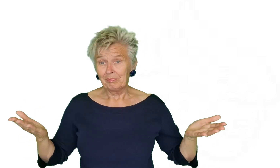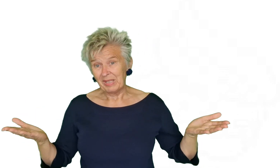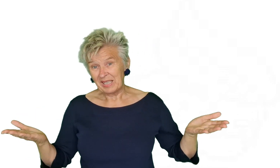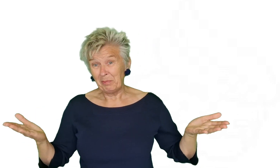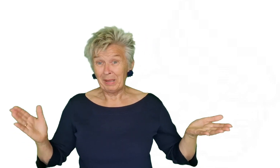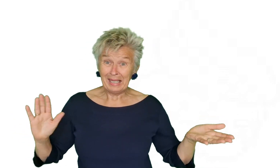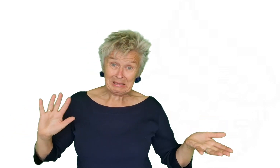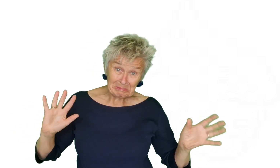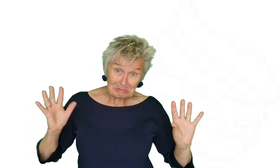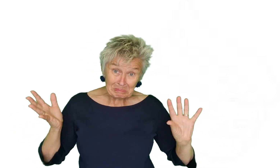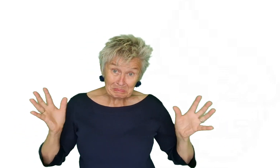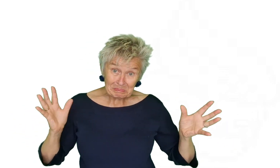Met klimaat.